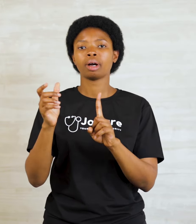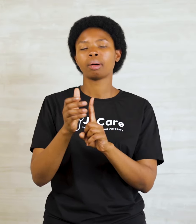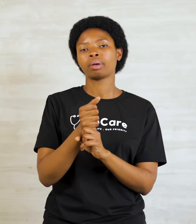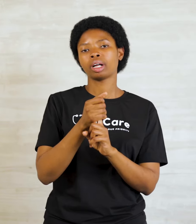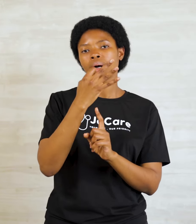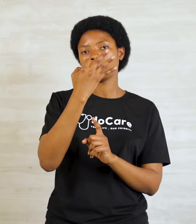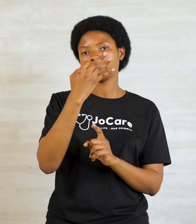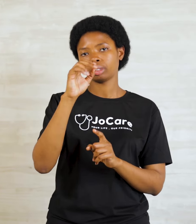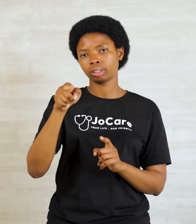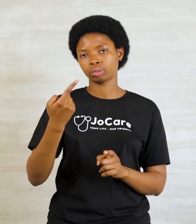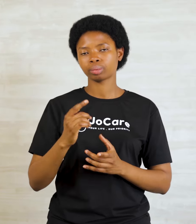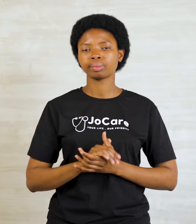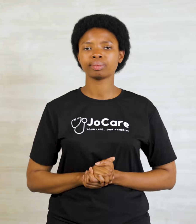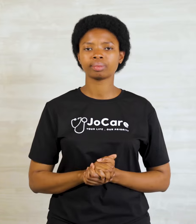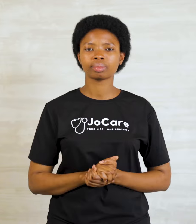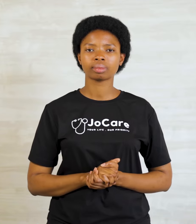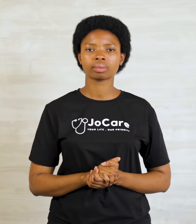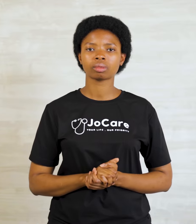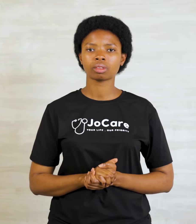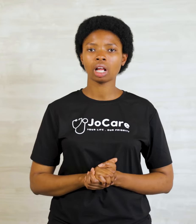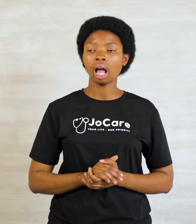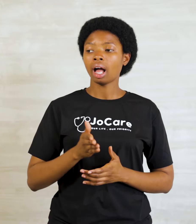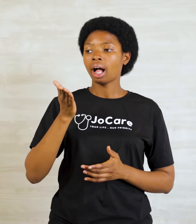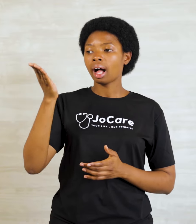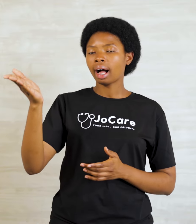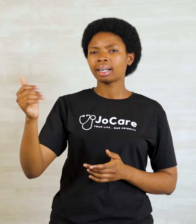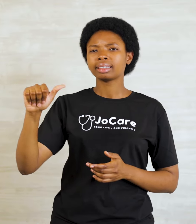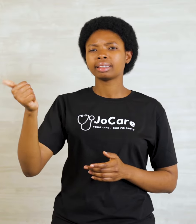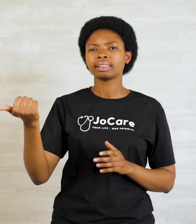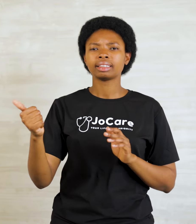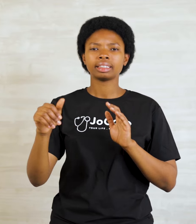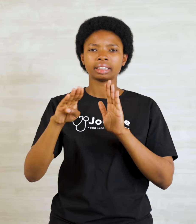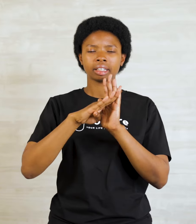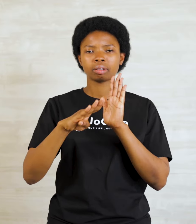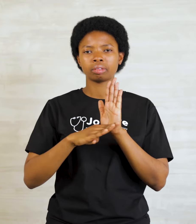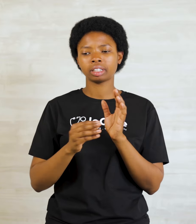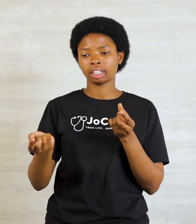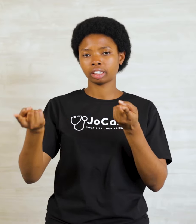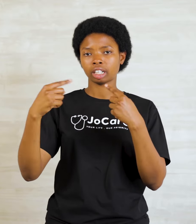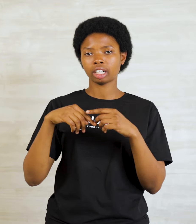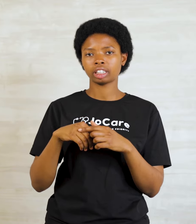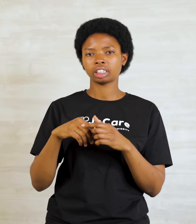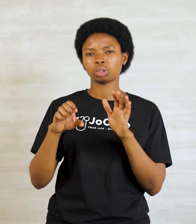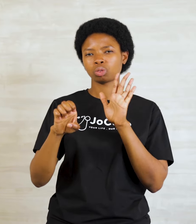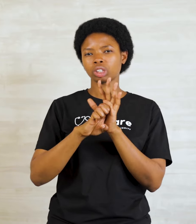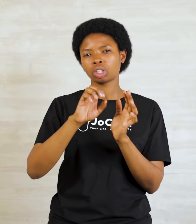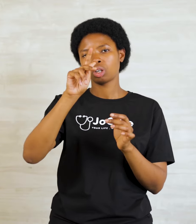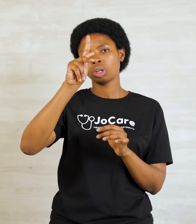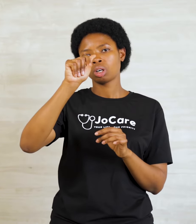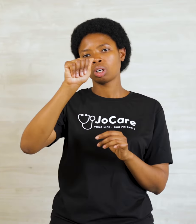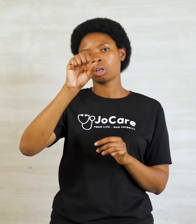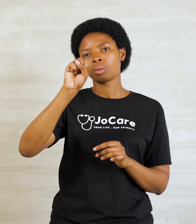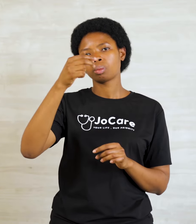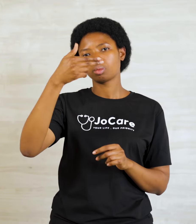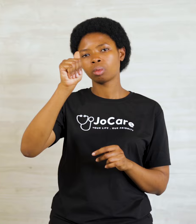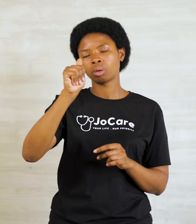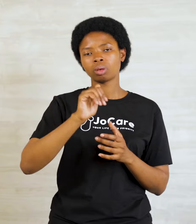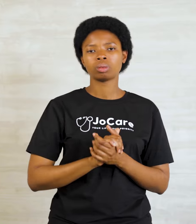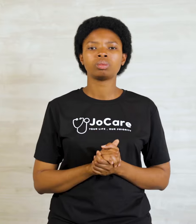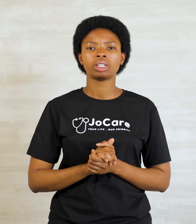ngaho. Noneho hari n'izindi porogaramu zaje nka za kasha, ndakeka zigenda zigabanyiriza